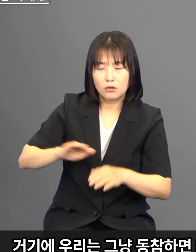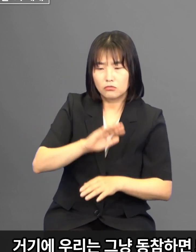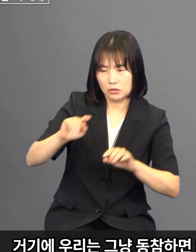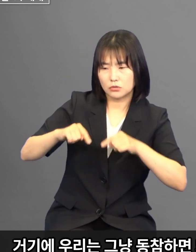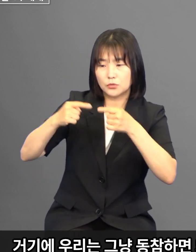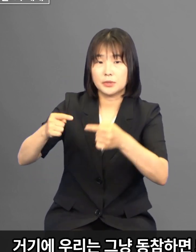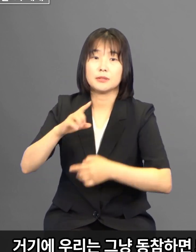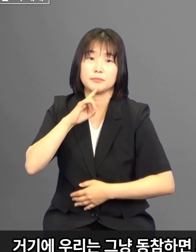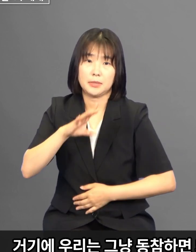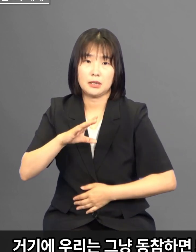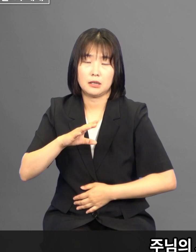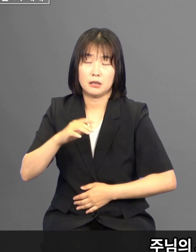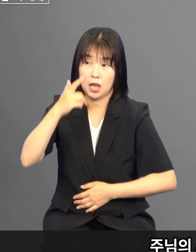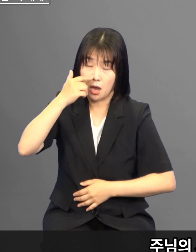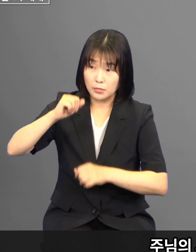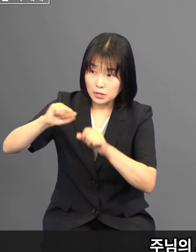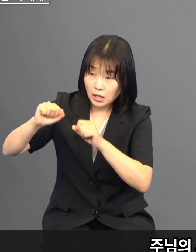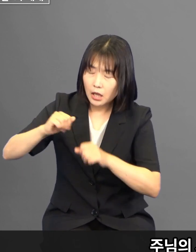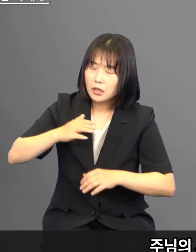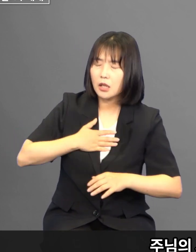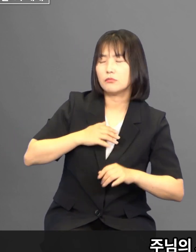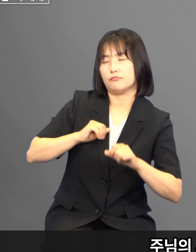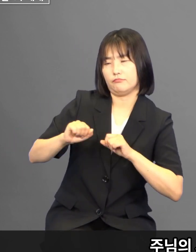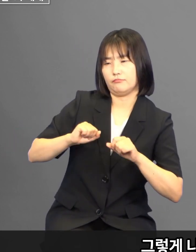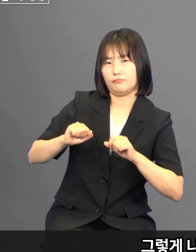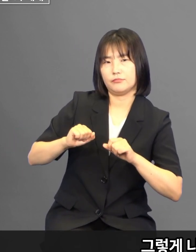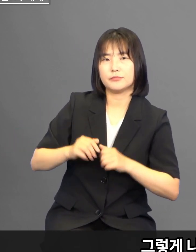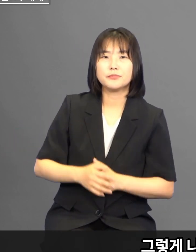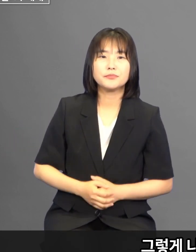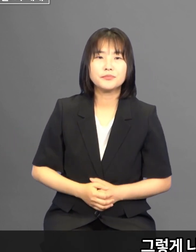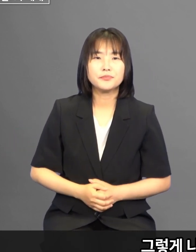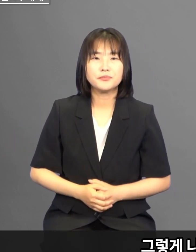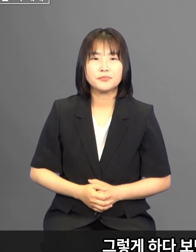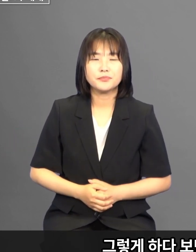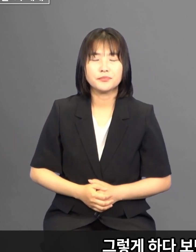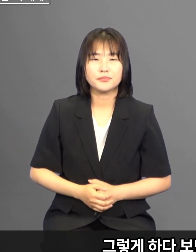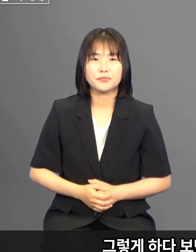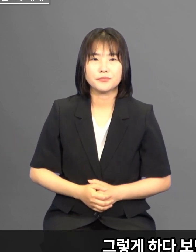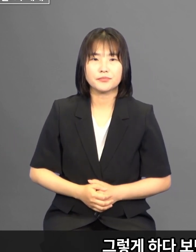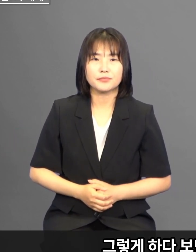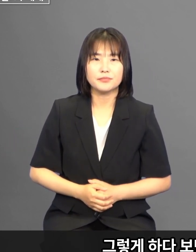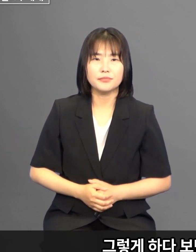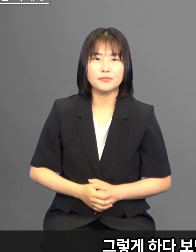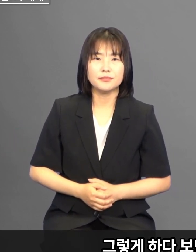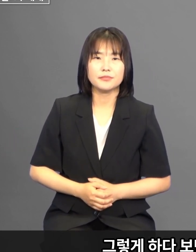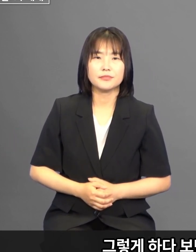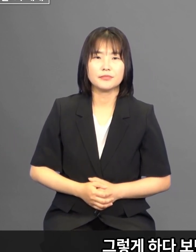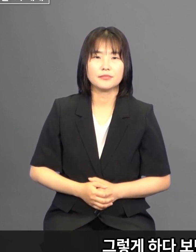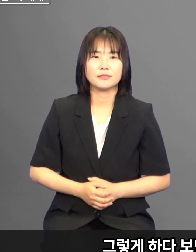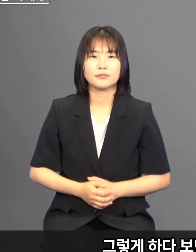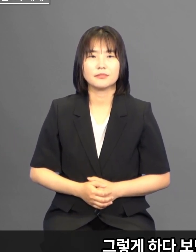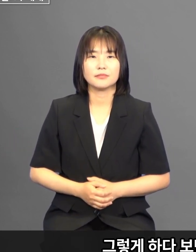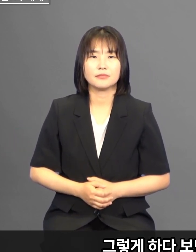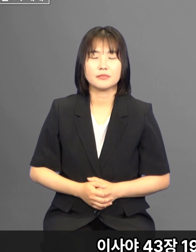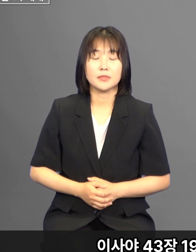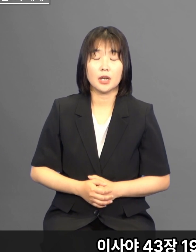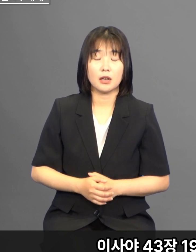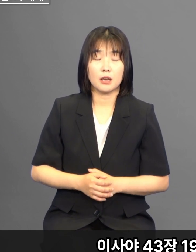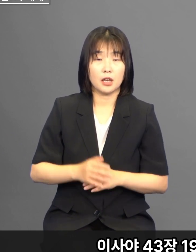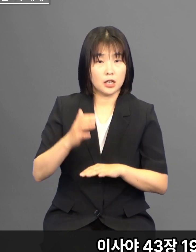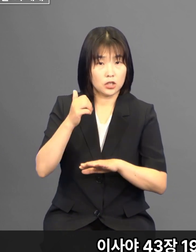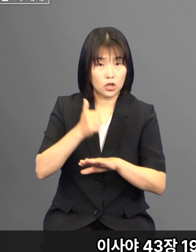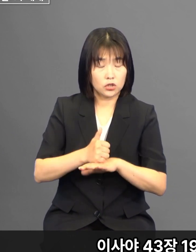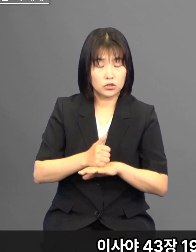아버지께서 일하시니 나도 일한다. 주님의 사역 원리였잖아요. 그렇게 나아가면 되는 거예요. 그렇게 하다 보면 어떤 것을 보여주시느냐?